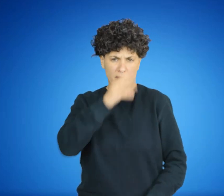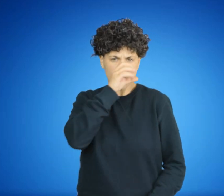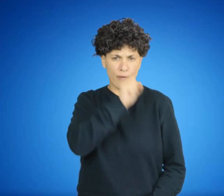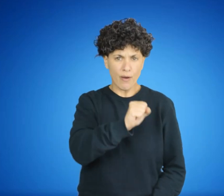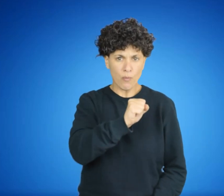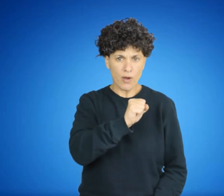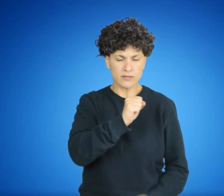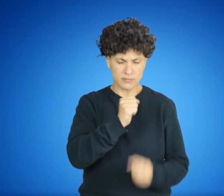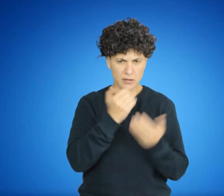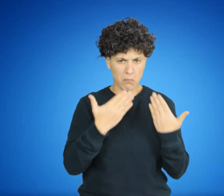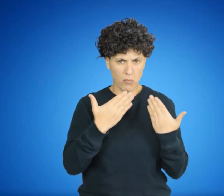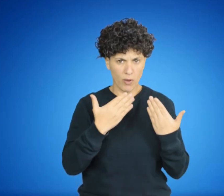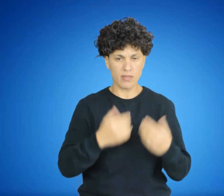ser fácilmente sobrellevado